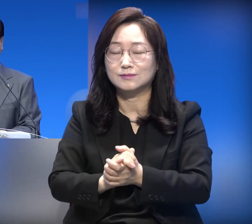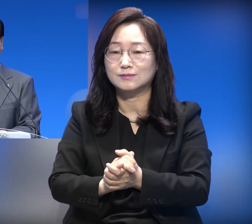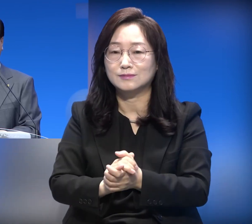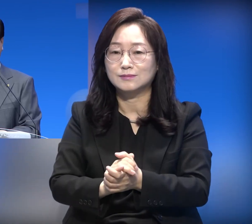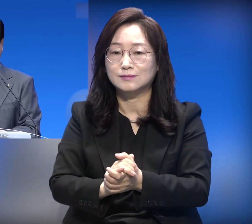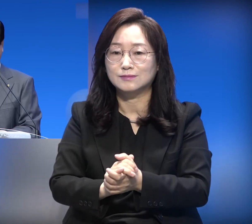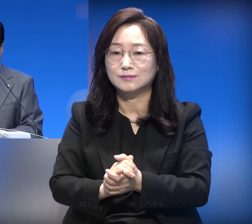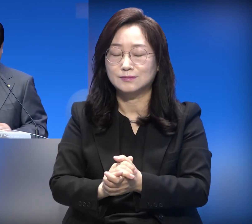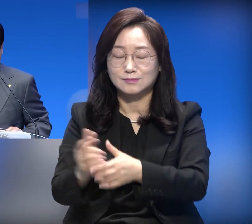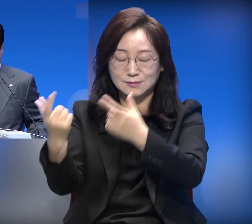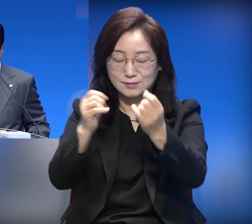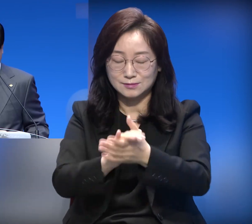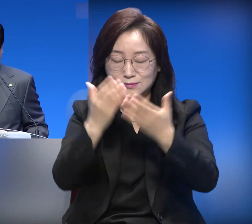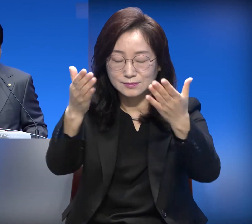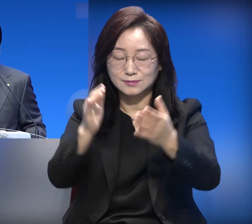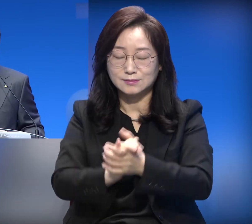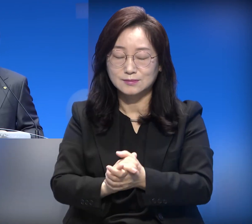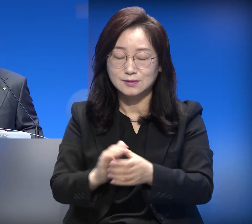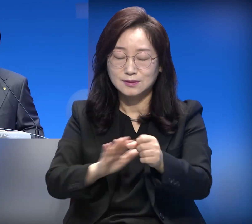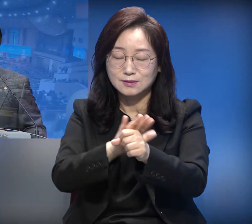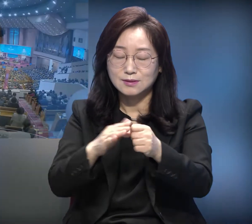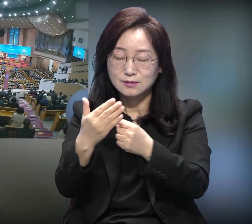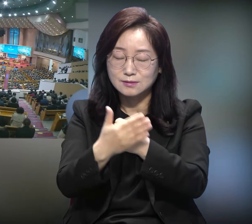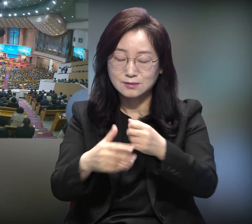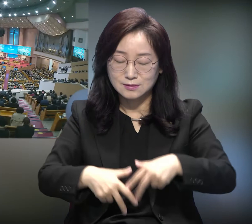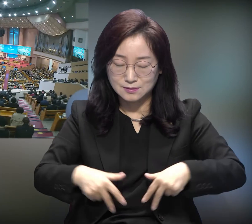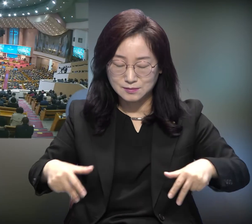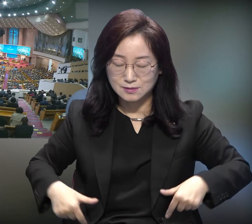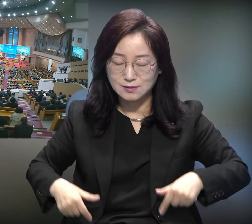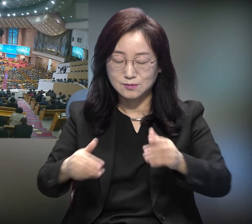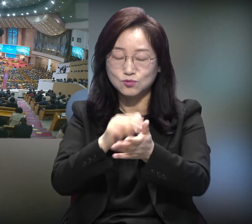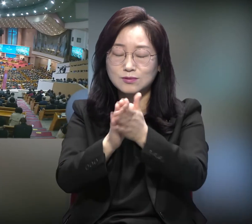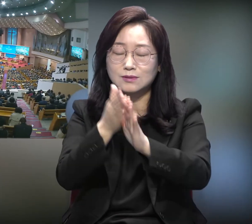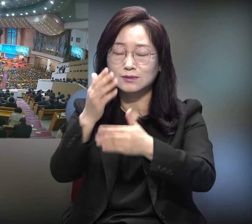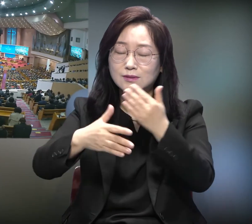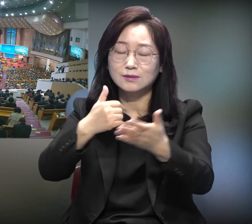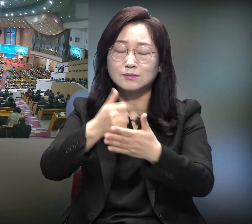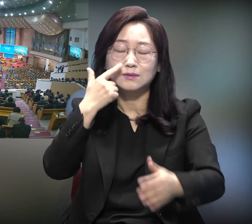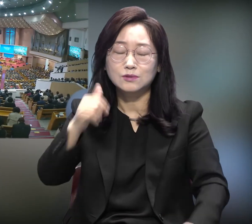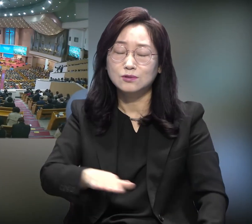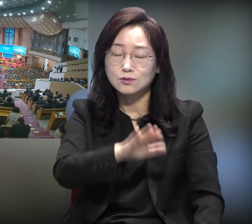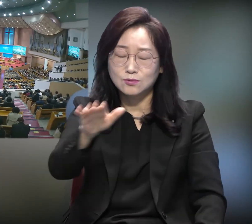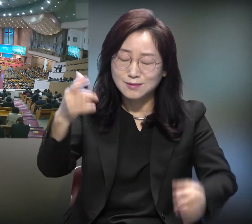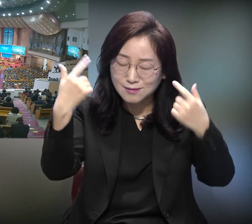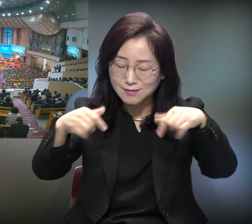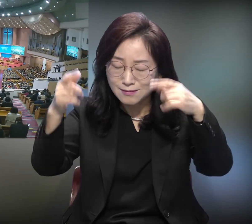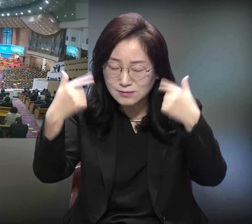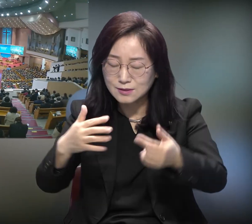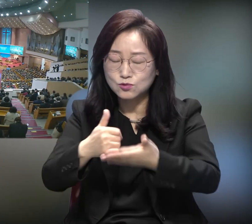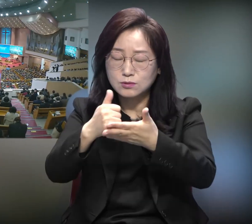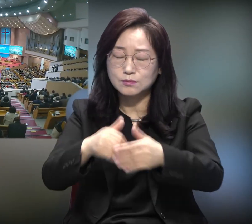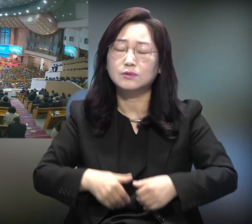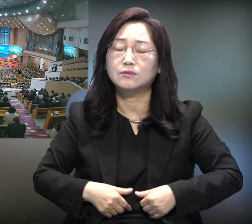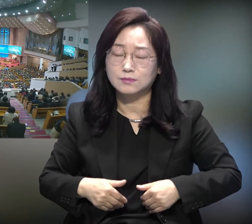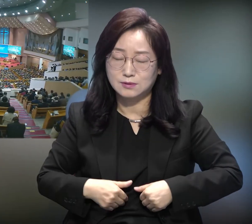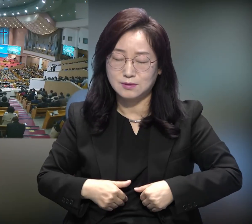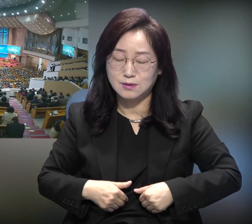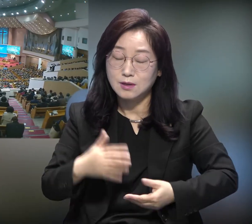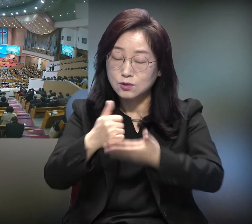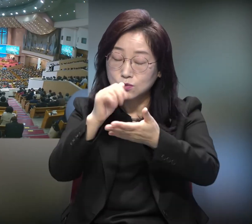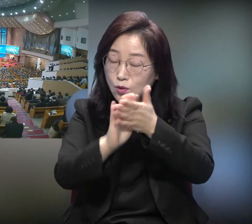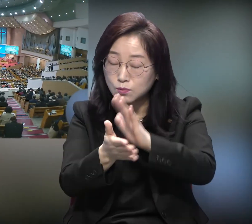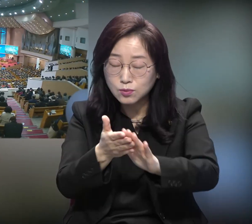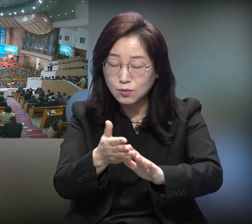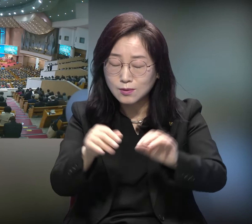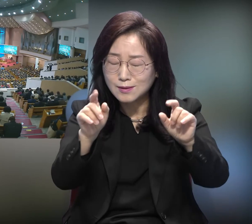축원합니다. 기도하겠습니다. 사랑과 은혜와 자비가 원하신 하나님 아버지, 우리가 매 순간 주님이 필요합니다. 주님 없이는